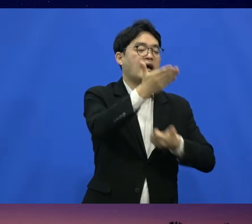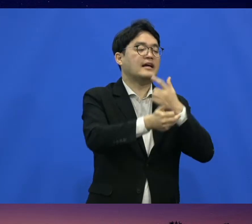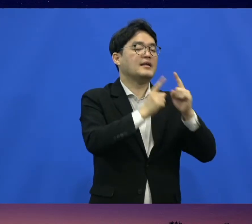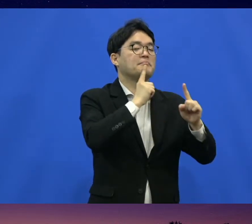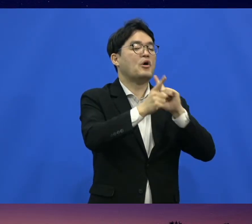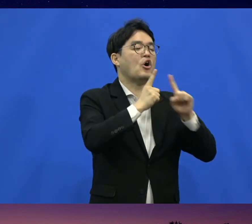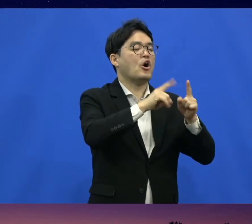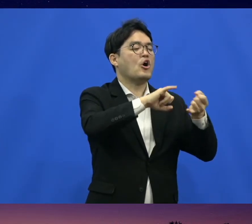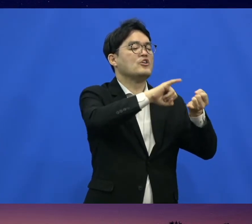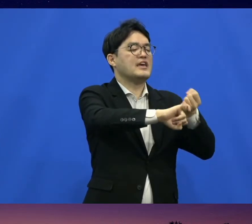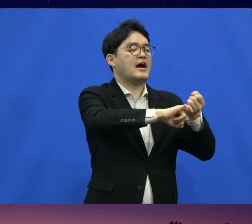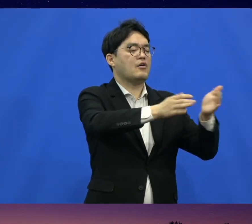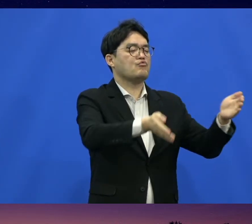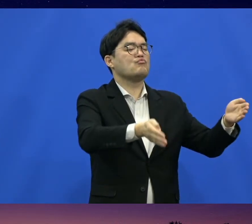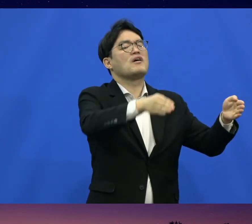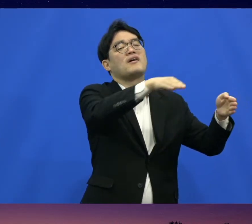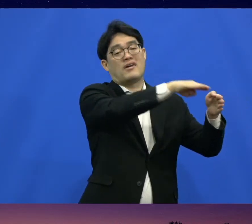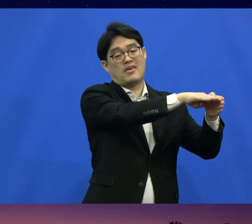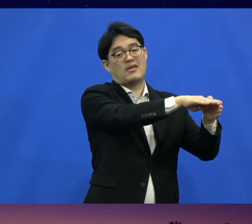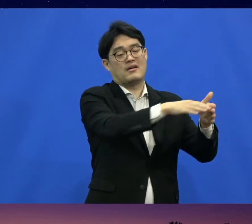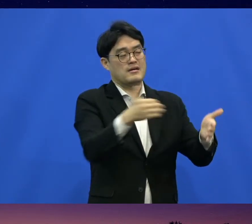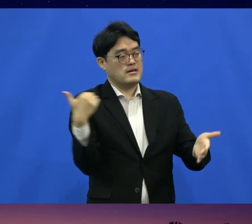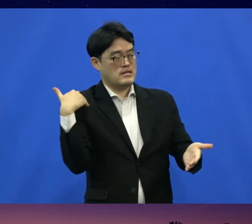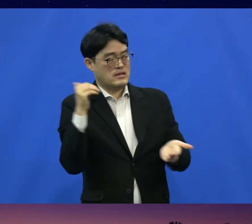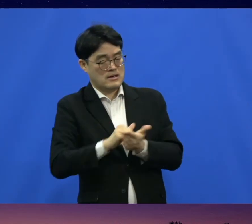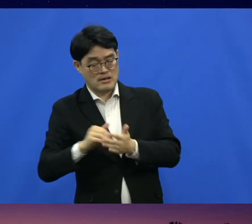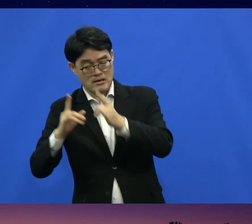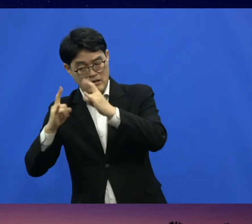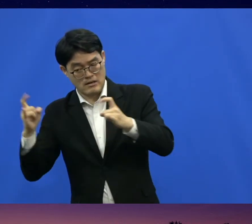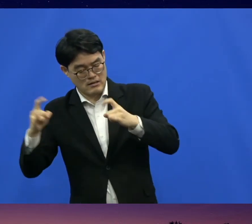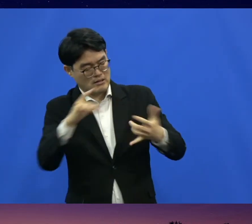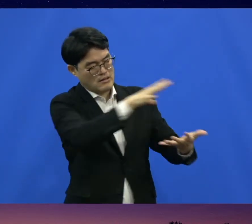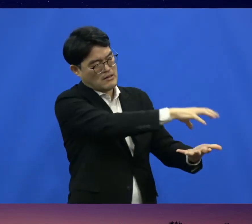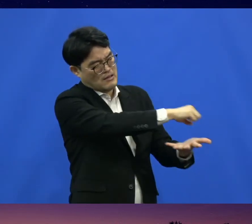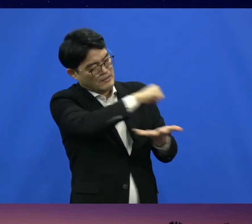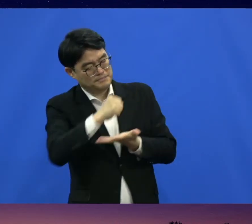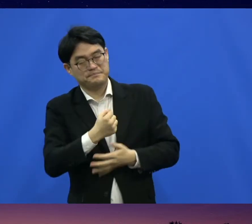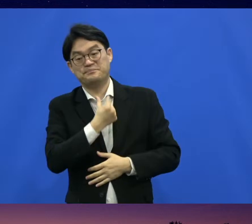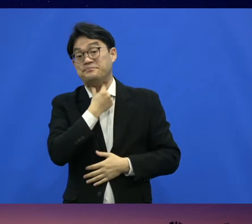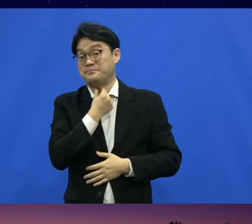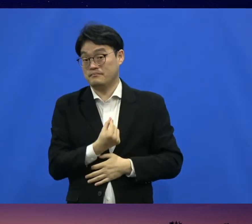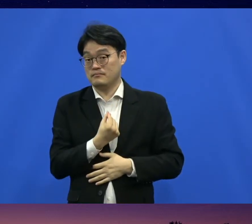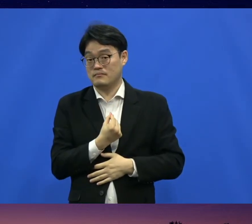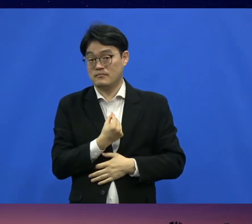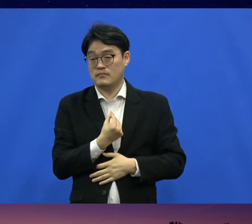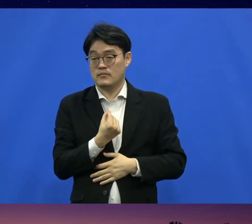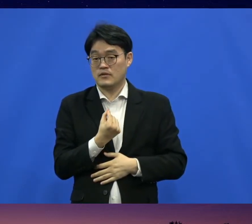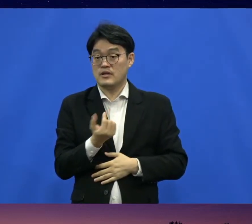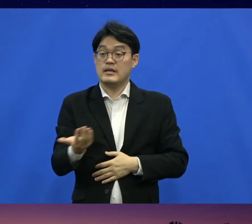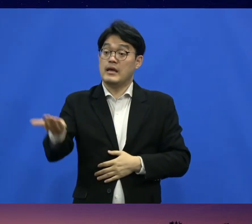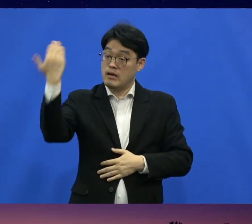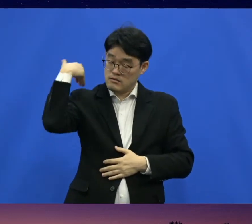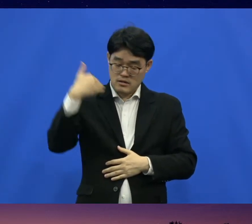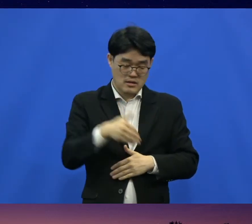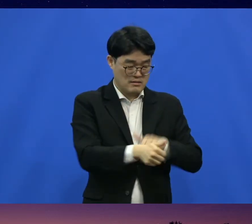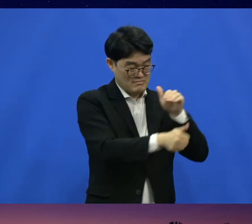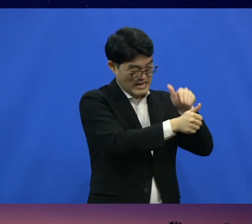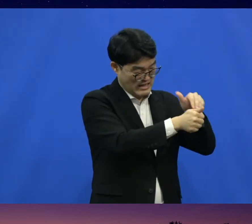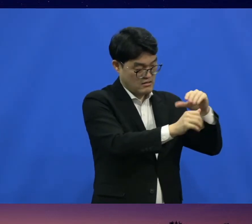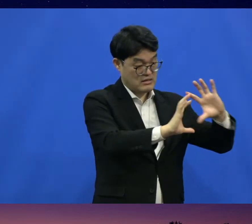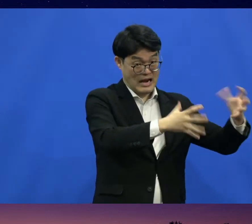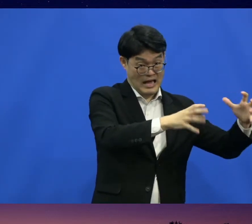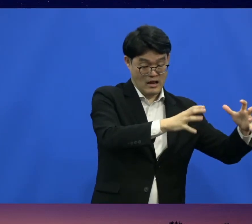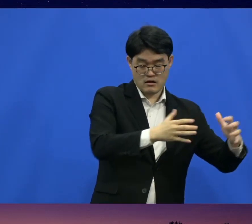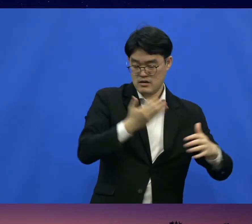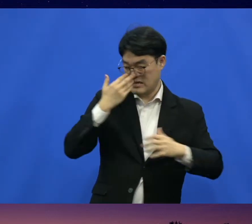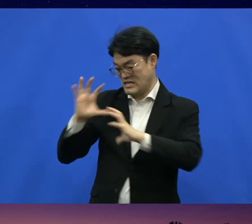거예요. 예. 본래 이 블레셋의 이 법궤를 뺏겨요. 언제냐면 엘리